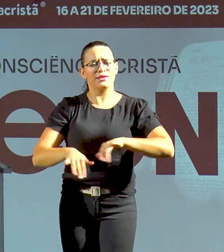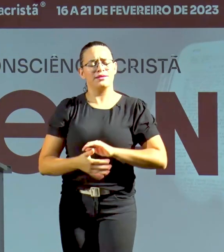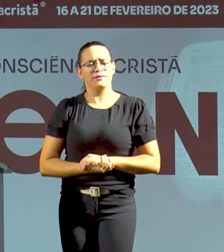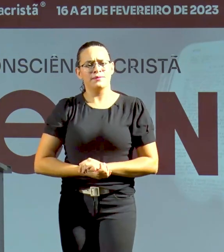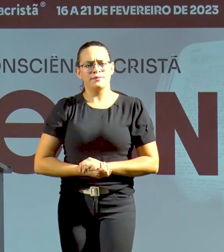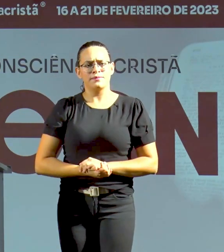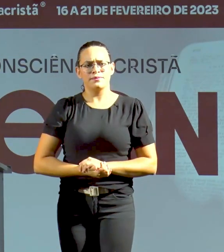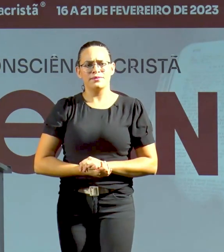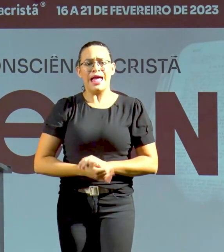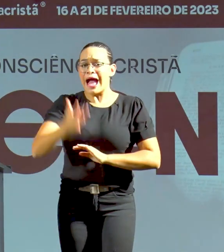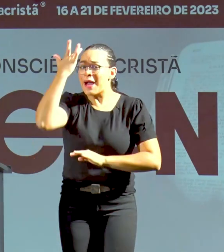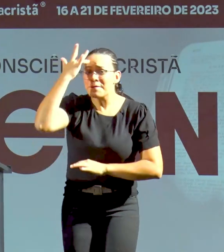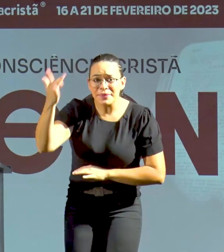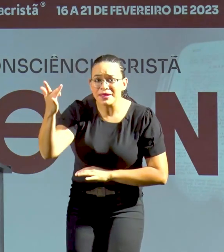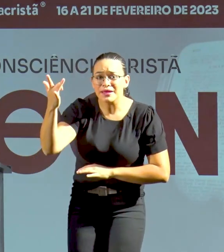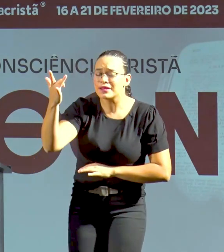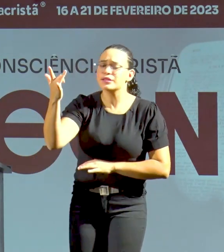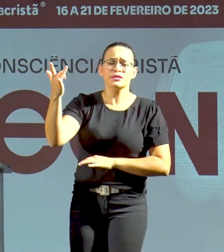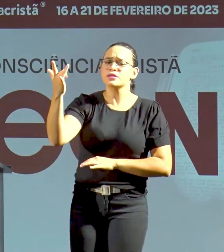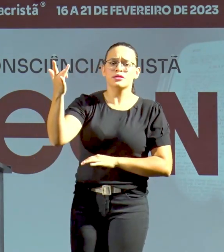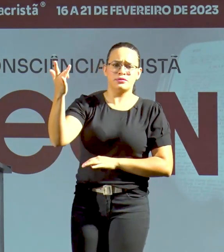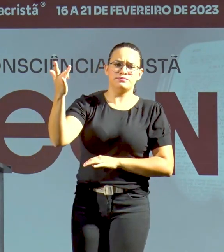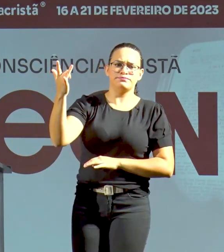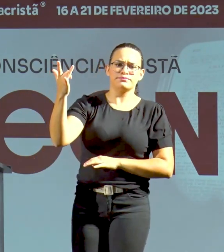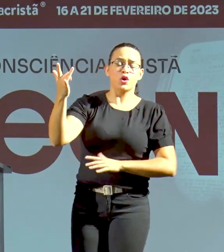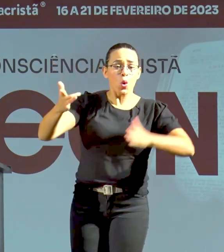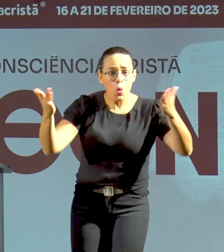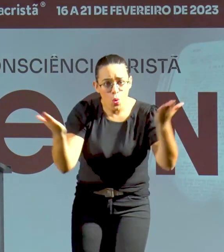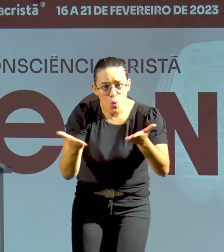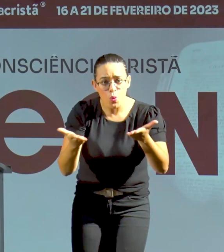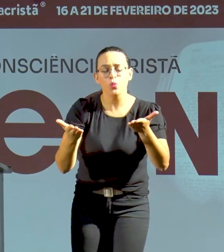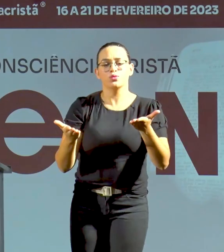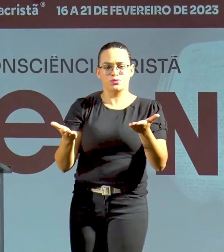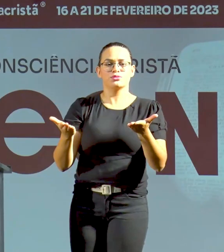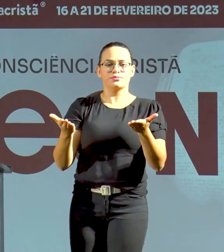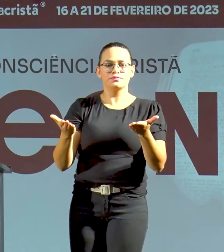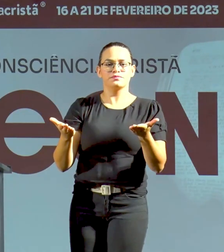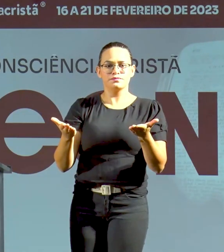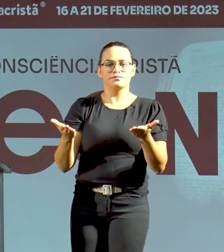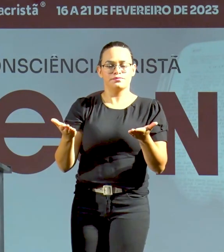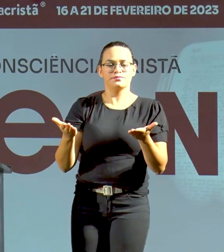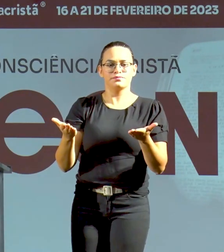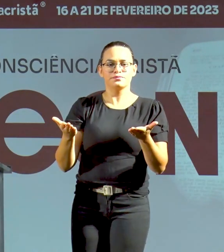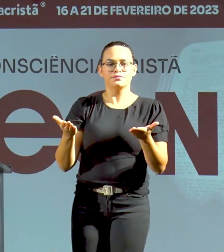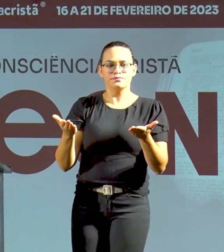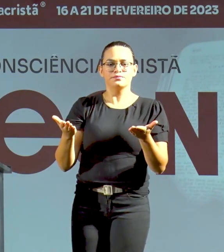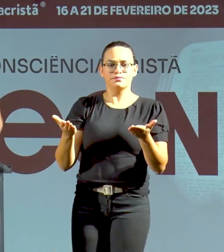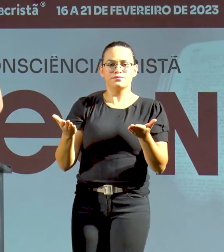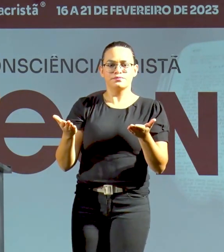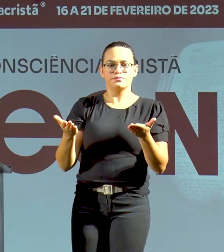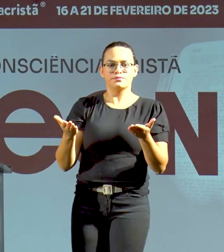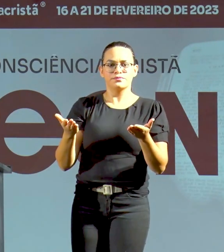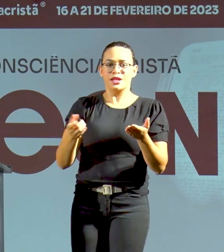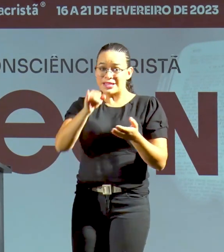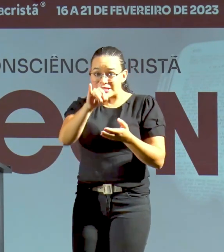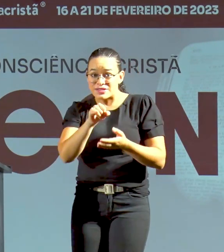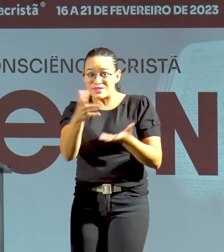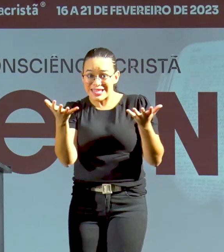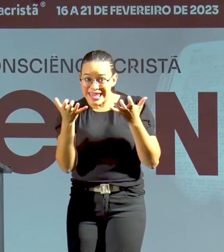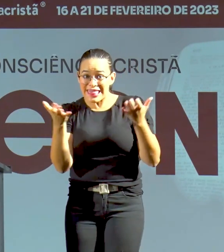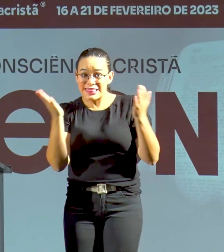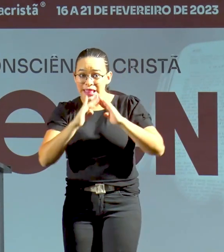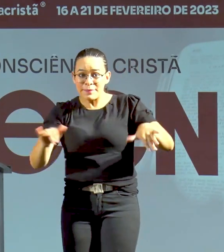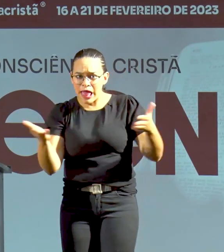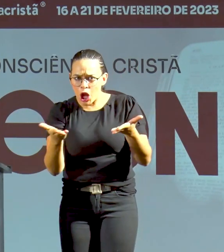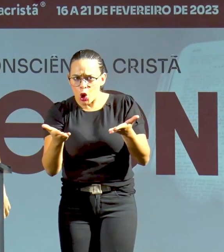não termine amanhã termine hoje e se você quiser terminar agora